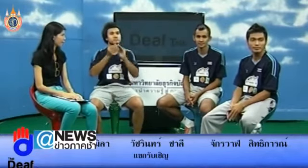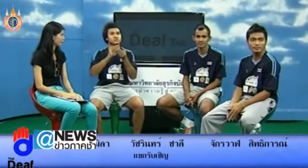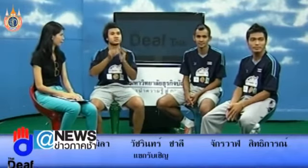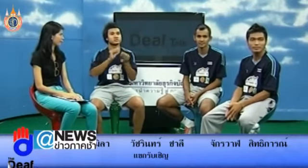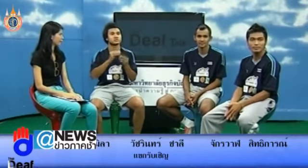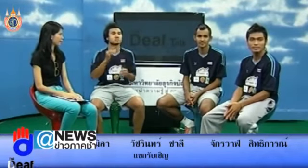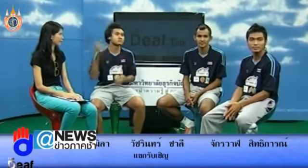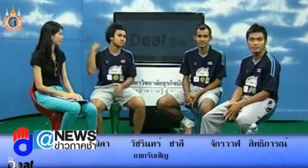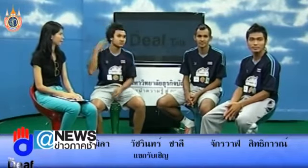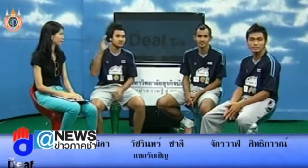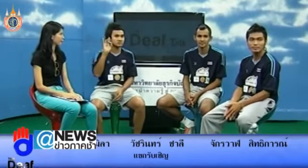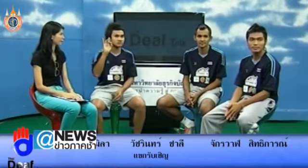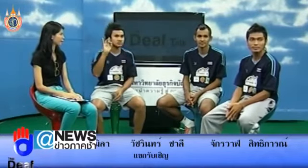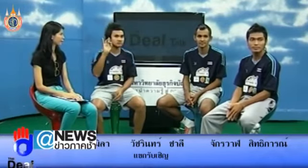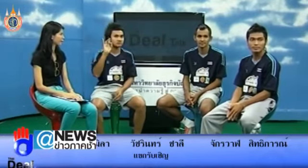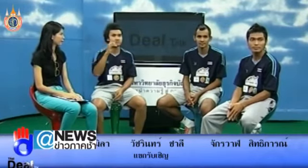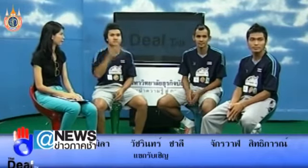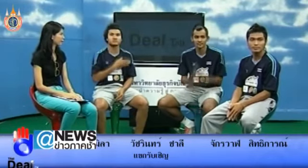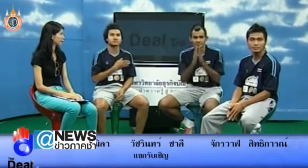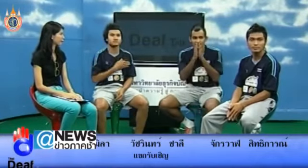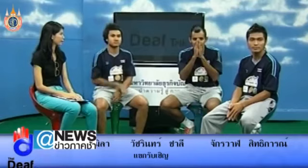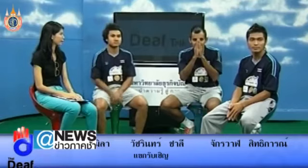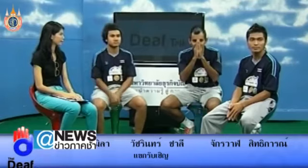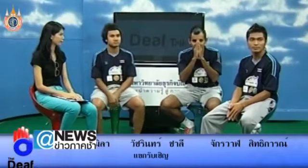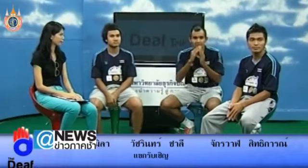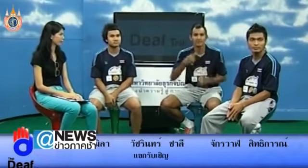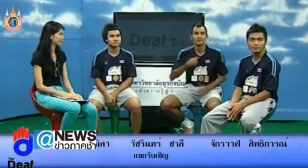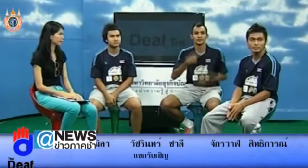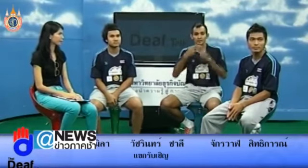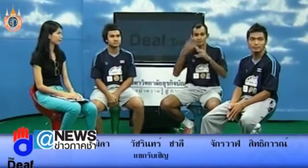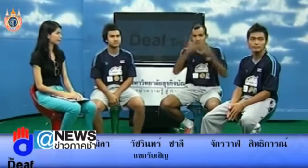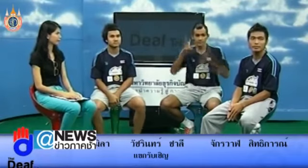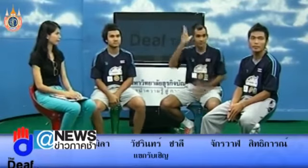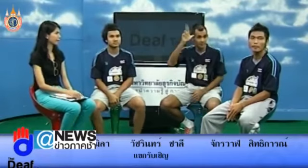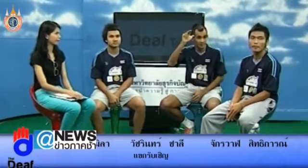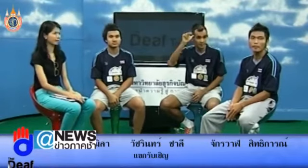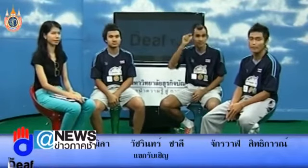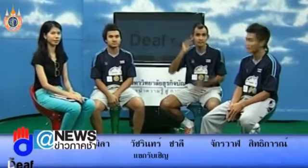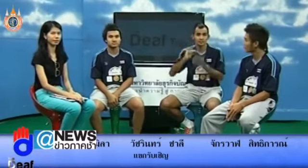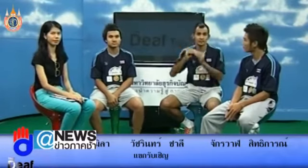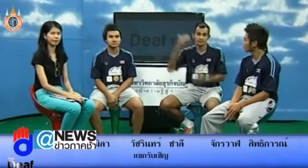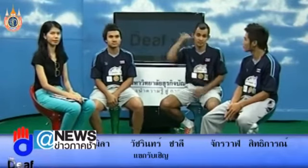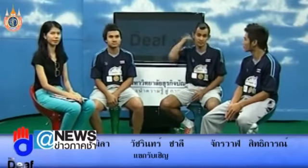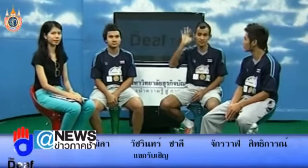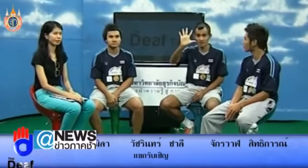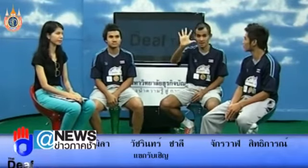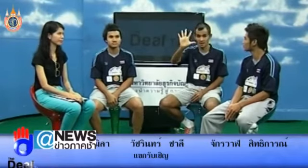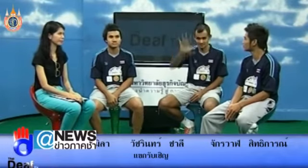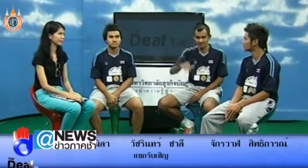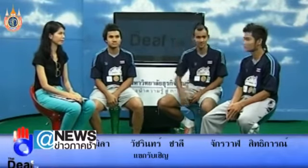ที่สุดก็เป็นอินเทอร์เน็ตซึ่งทำง่ายแล้วก็ออกอากาศได้เลยทันทีแล้วก็อินเทอร์เน็ตเป็นสื่อที่คนหูหนวกเองเนี่ยเขาก็ใช้อยู่แล้วเพราะว่าเวลาเขาติดต่อกันเขาต้องผ่าน